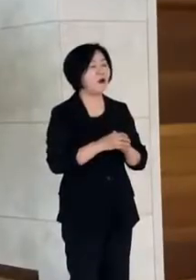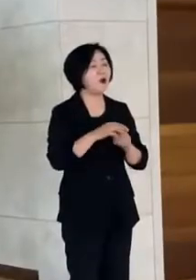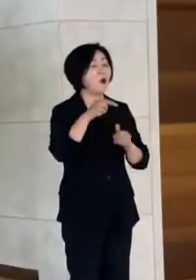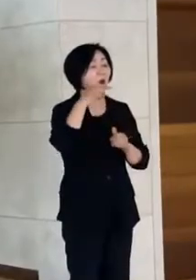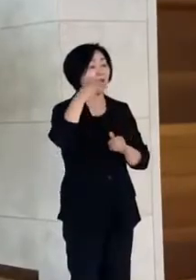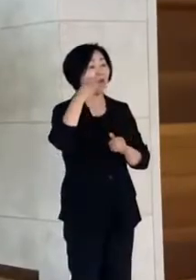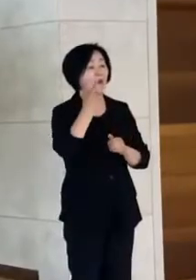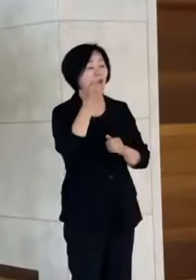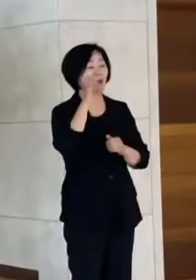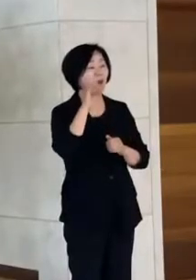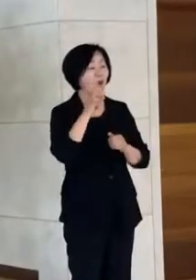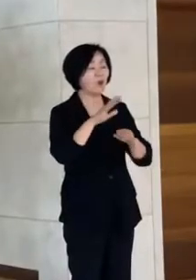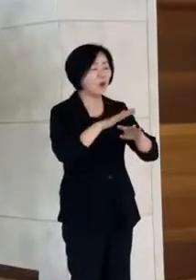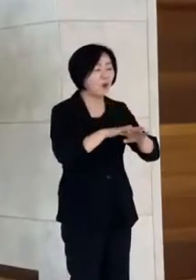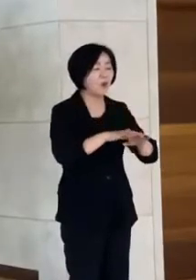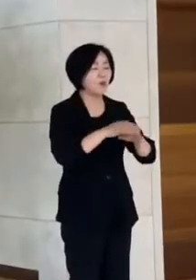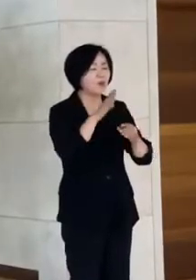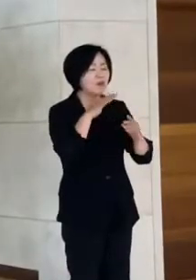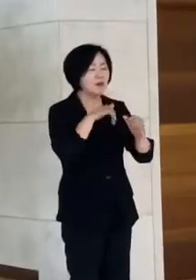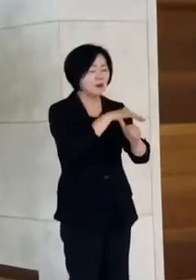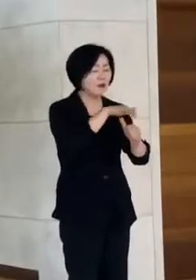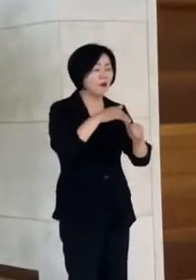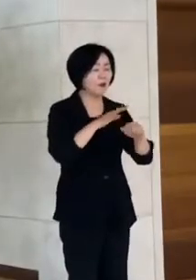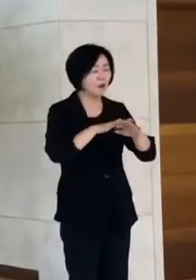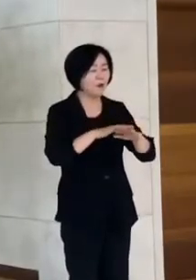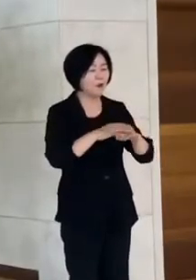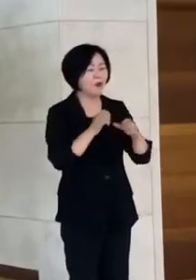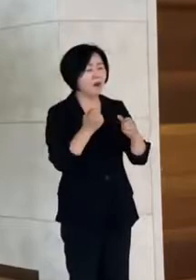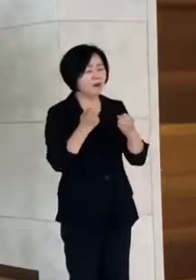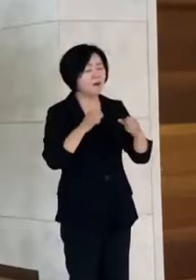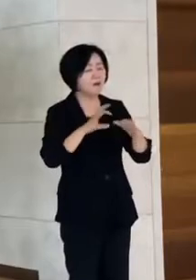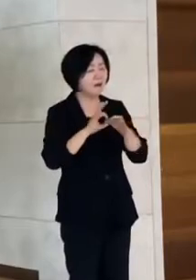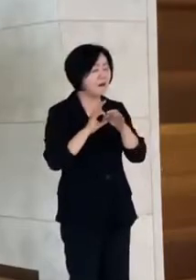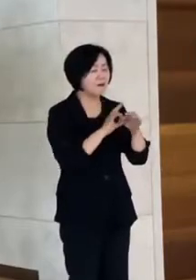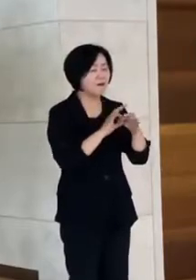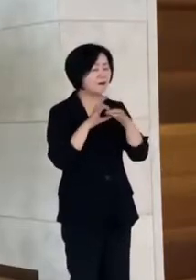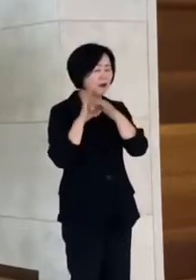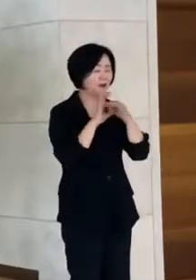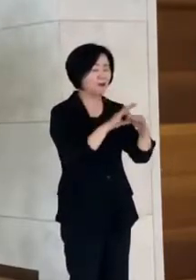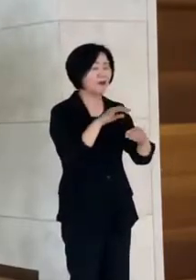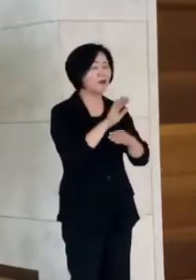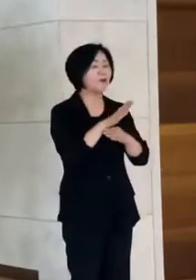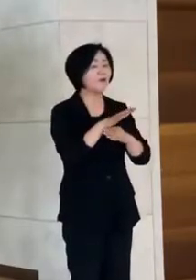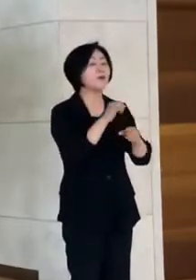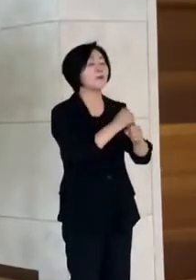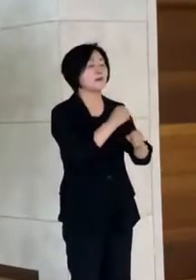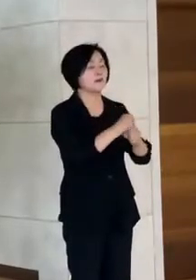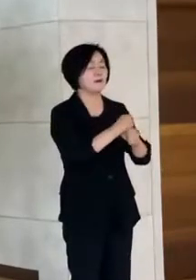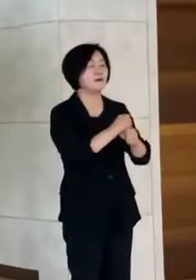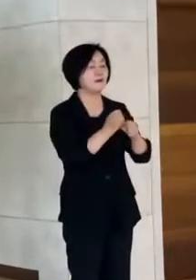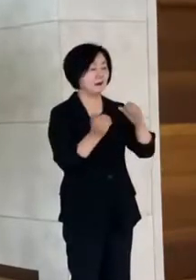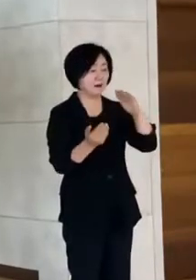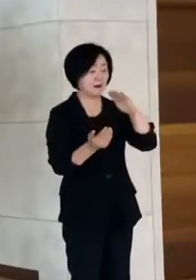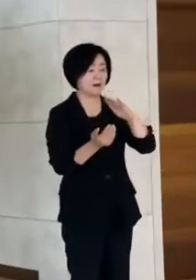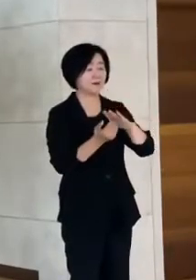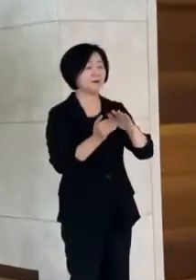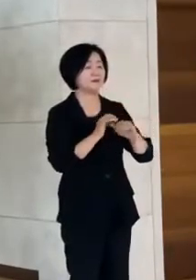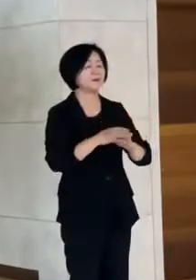토종농업 확산 및 친환경 농업과의 시너지를 통해 지속 가능한 농촌을 만들어 가겠습니다.